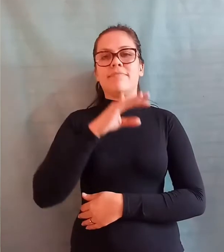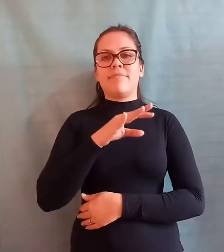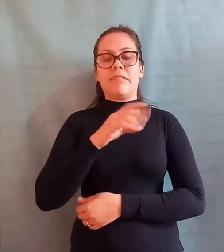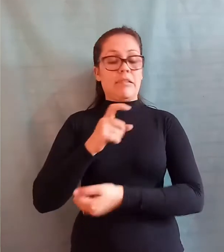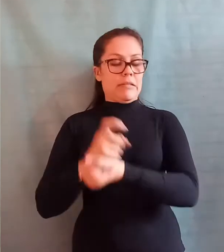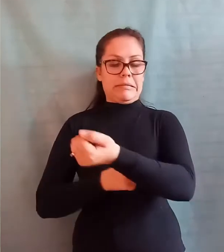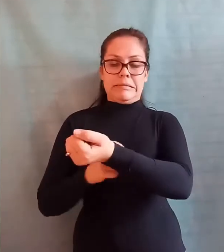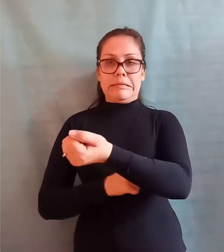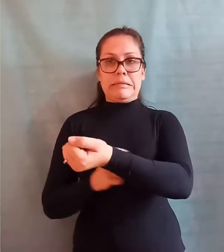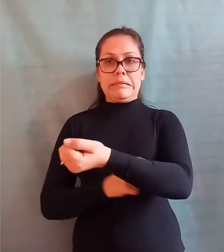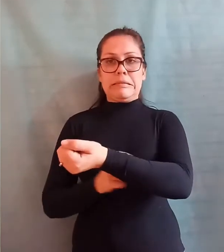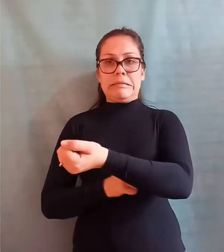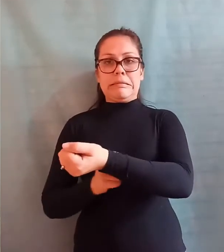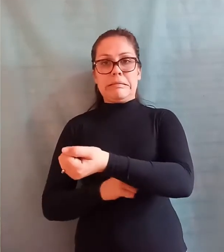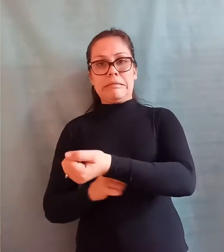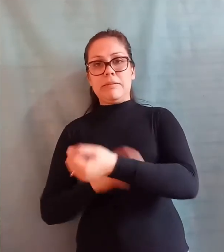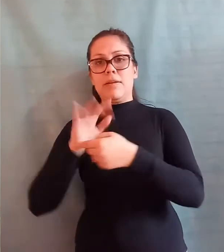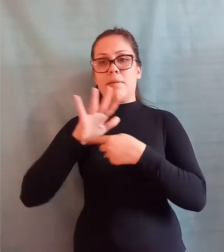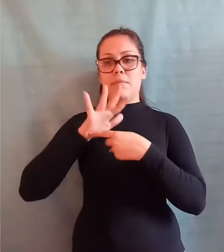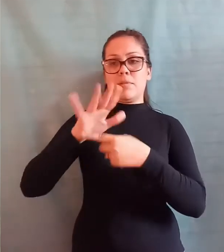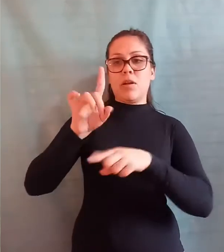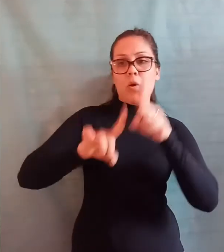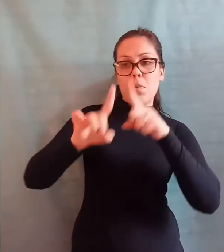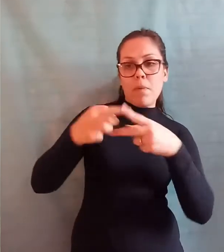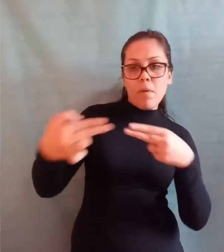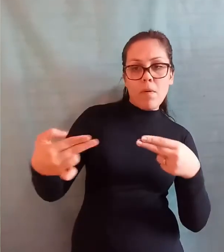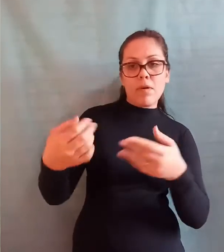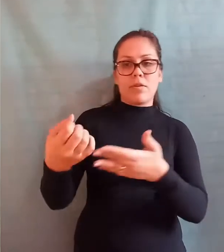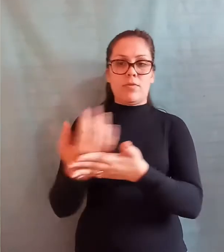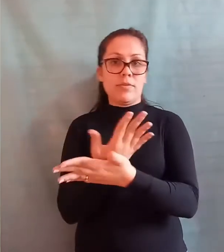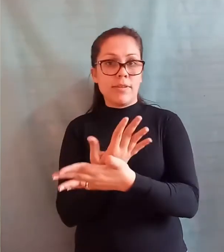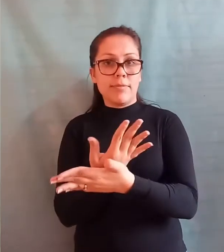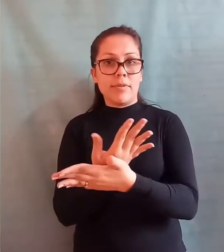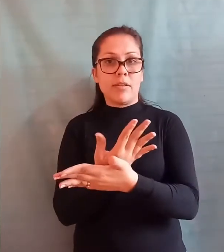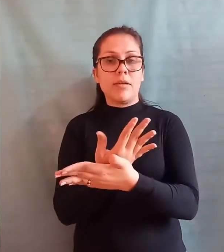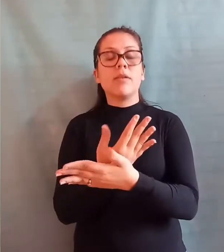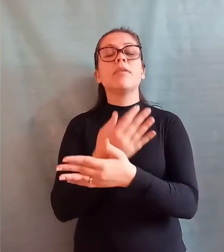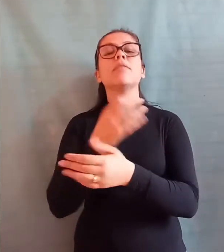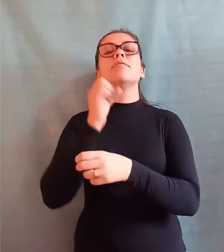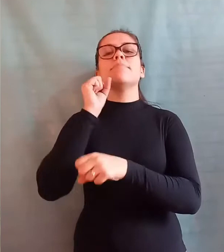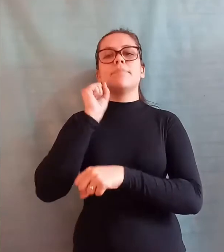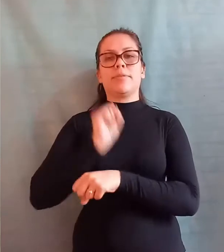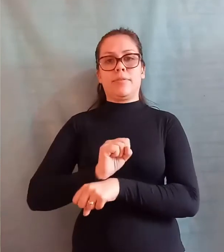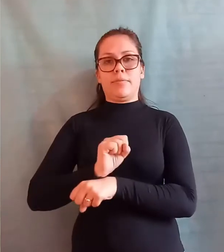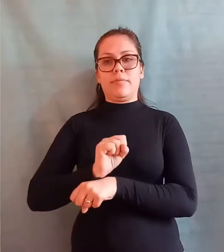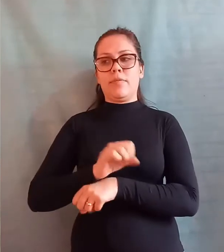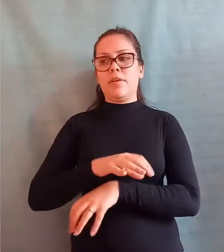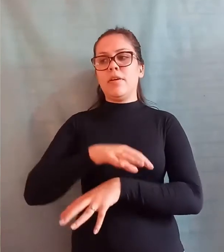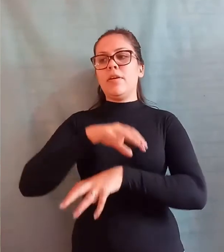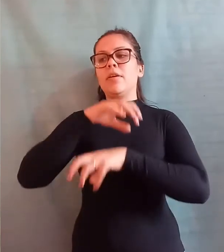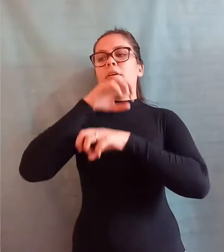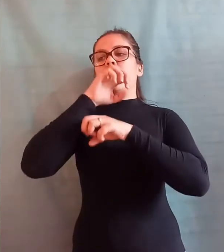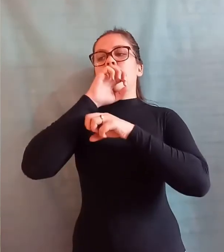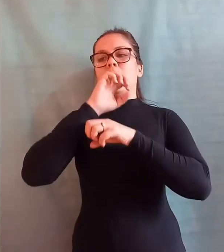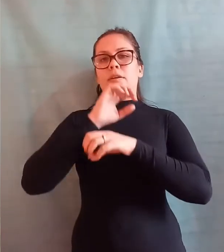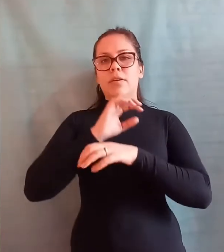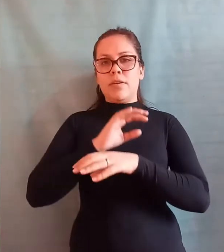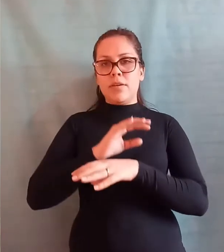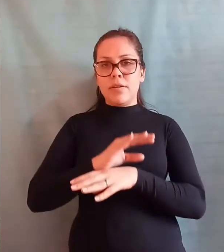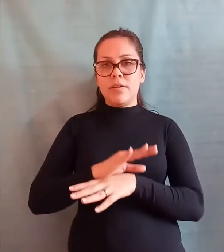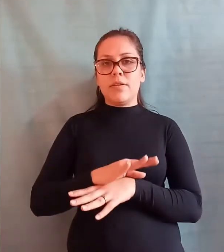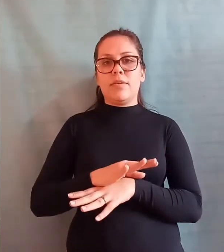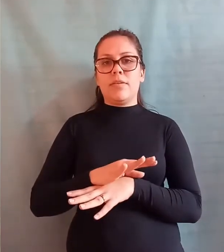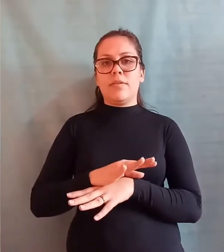Tá muito nervoso antes de apresentar alguma coisa, antes de algum acontecimento, tu pode parar e te